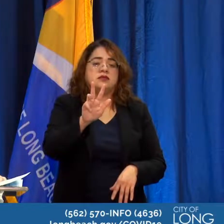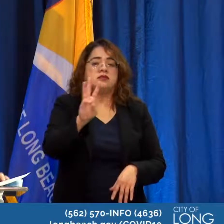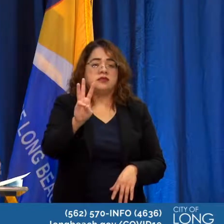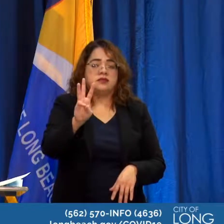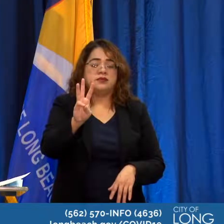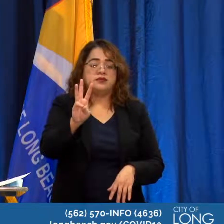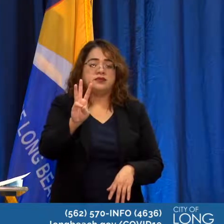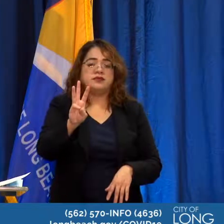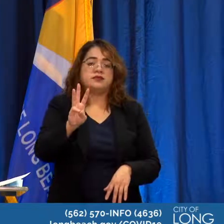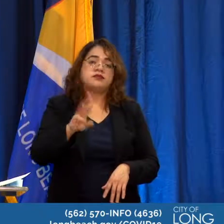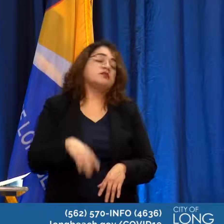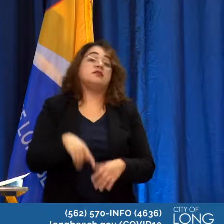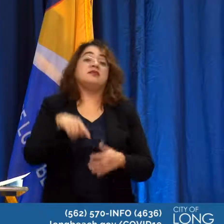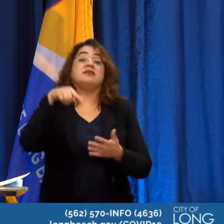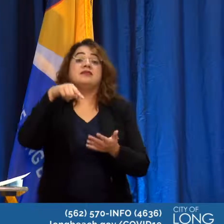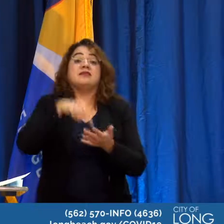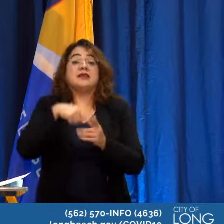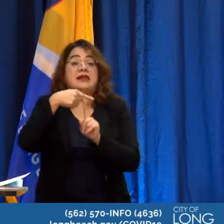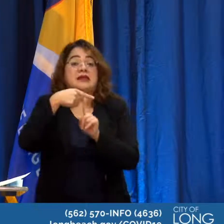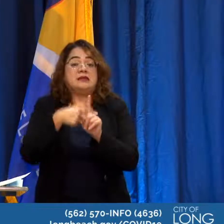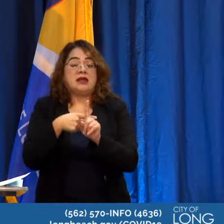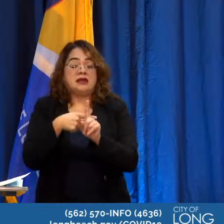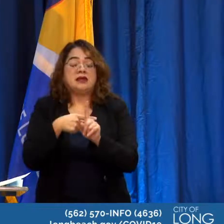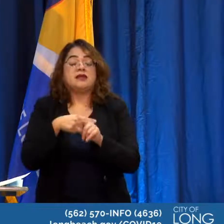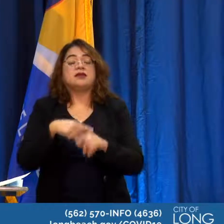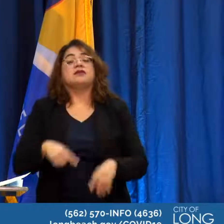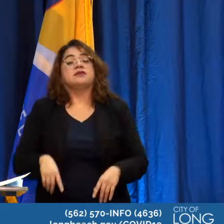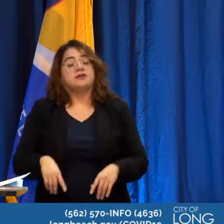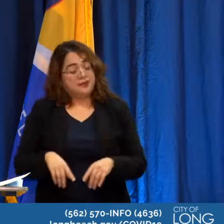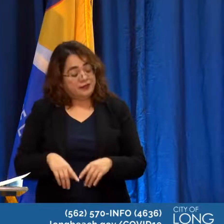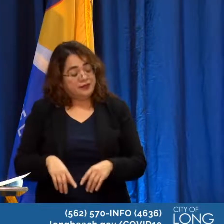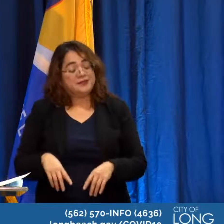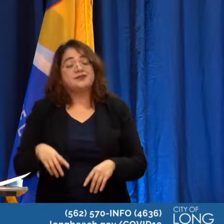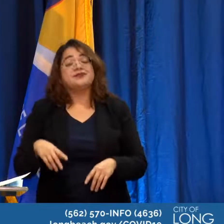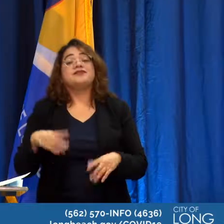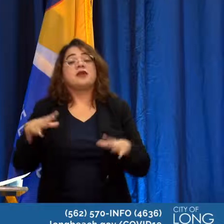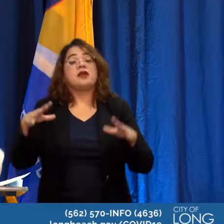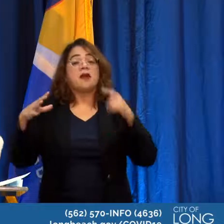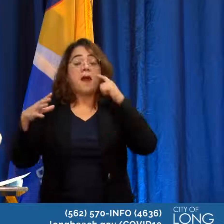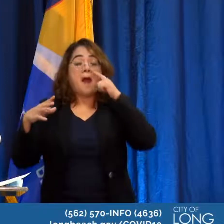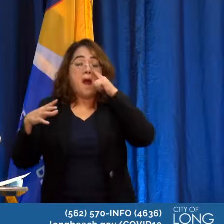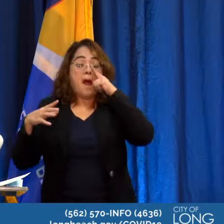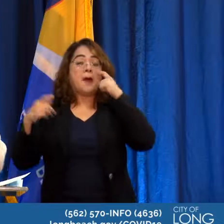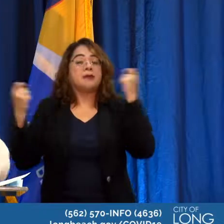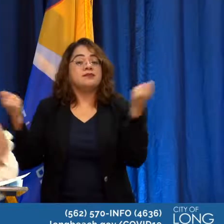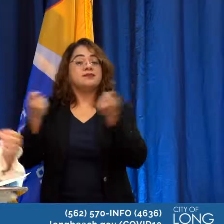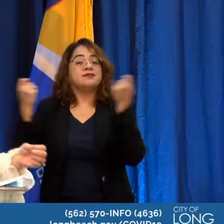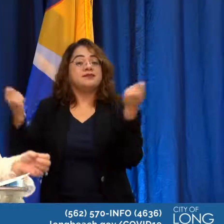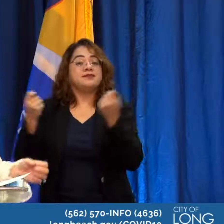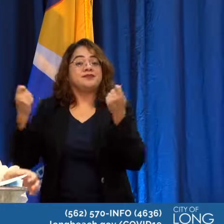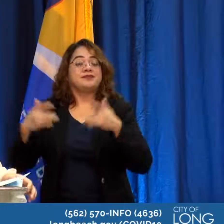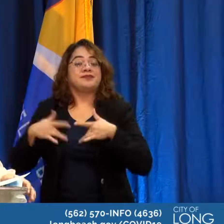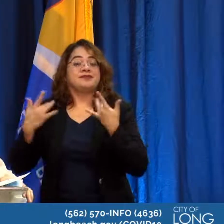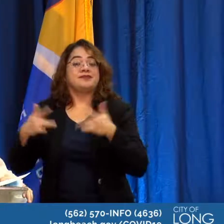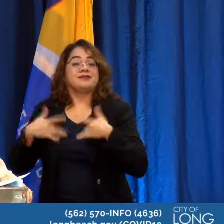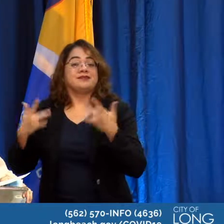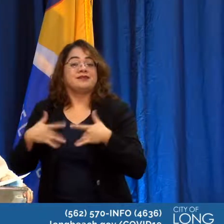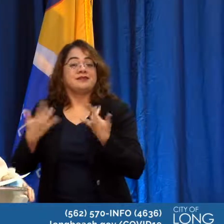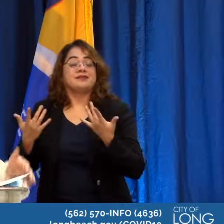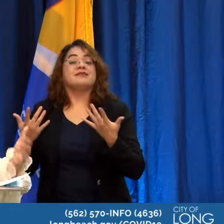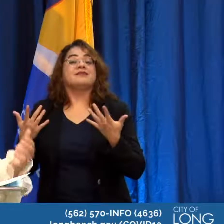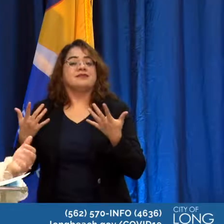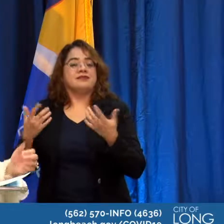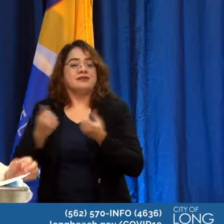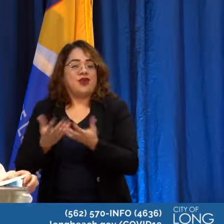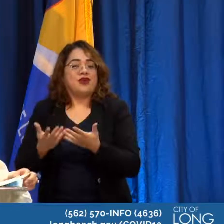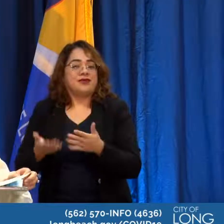562-570-4636. Este mes, como el pasado, hemos visto un aumento significativo en la cantidad de personas que buscan pruebas